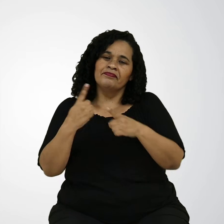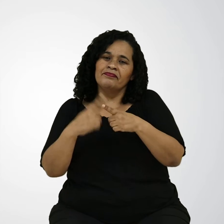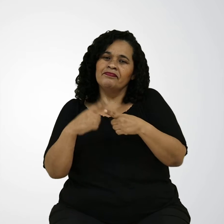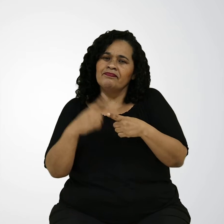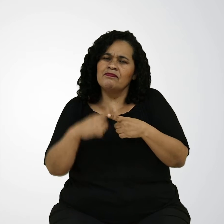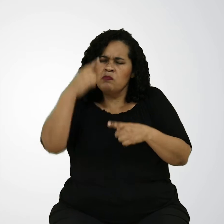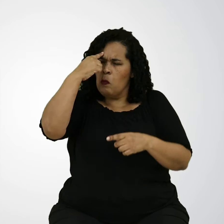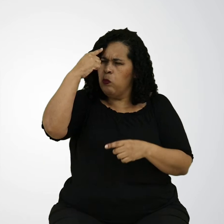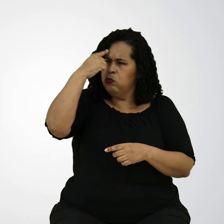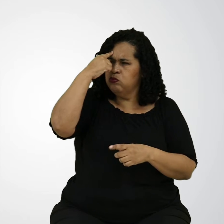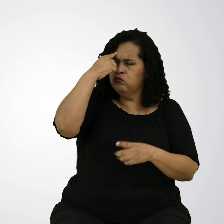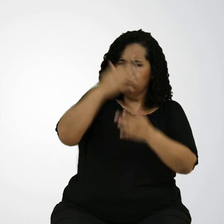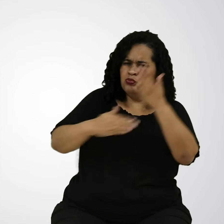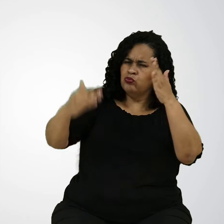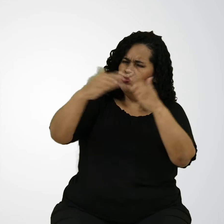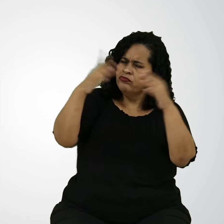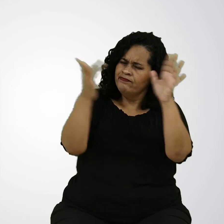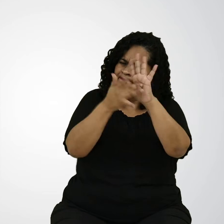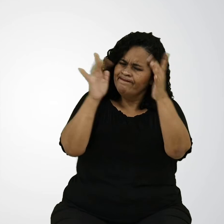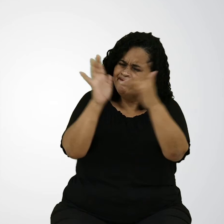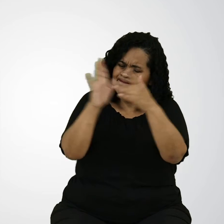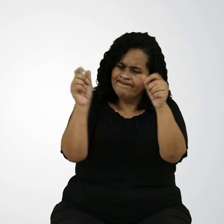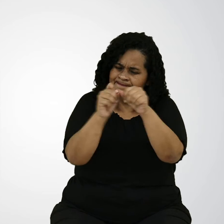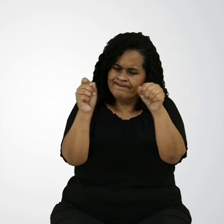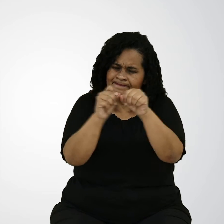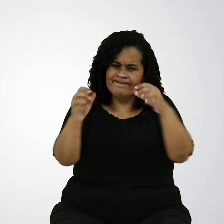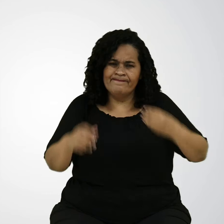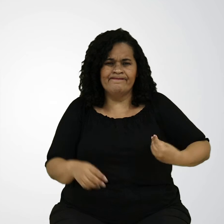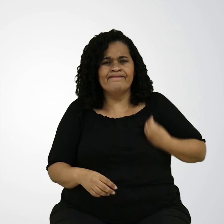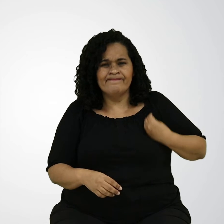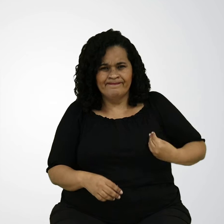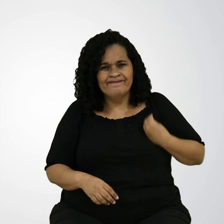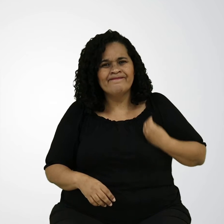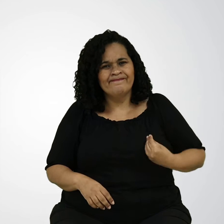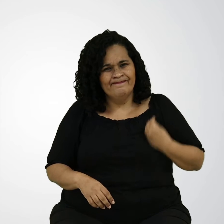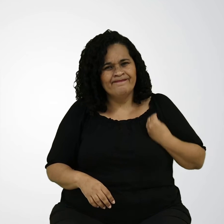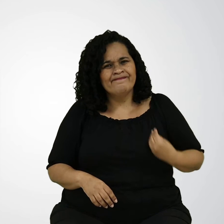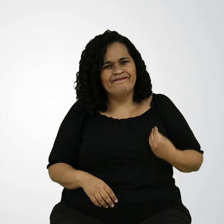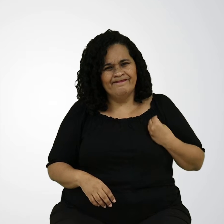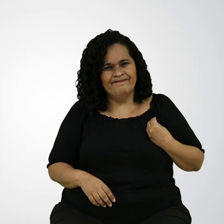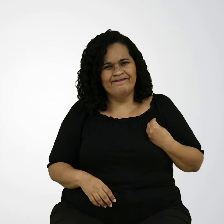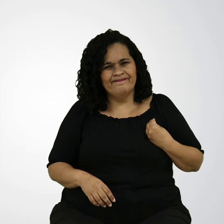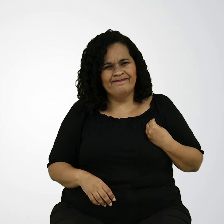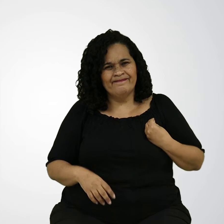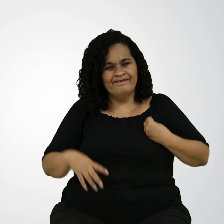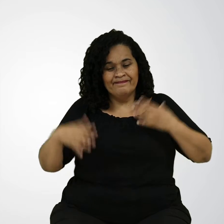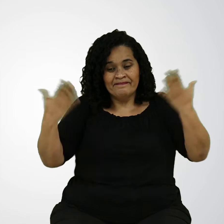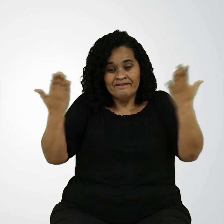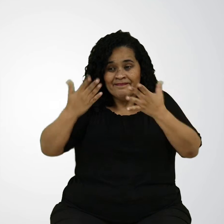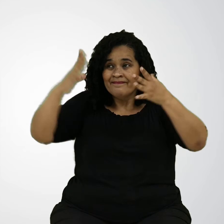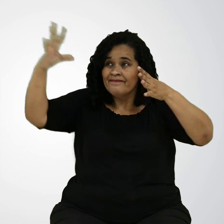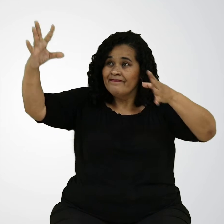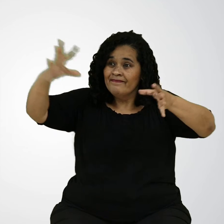pensa, tudo que Jesus fez por nós, abrindo o caminho, a gente podendo agora